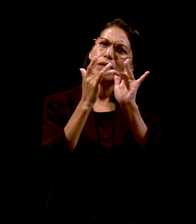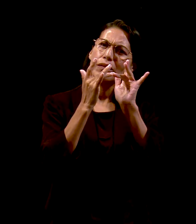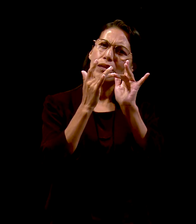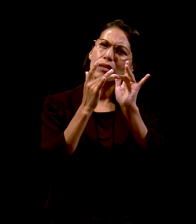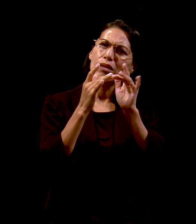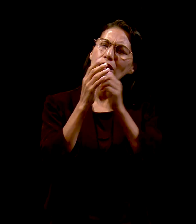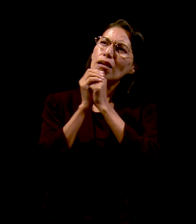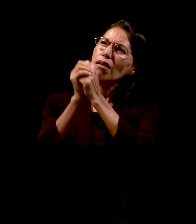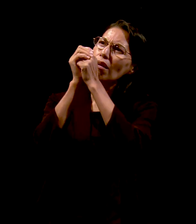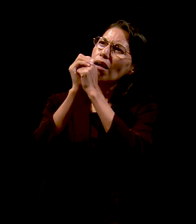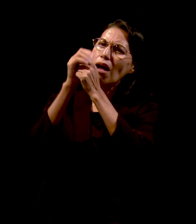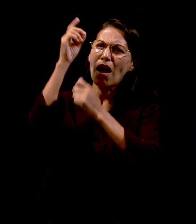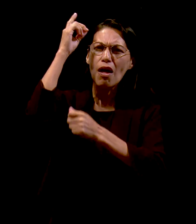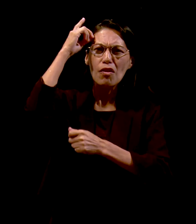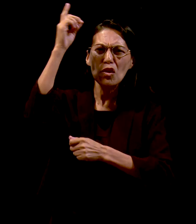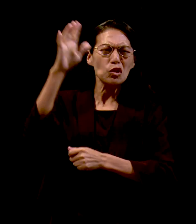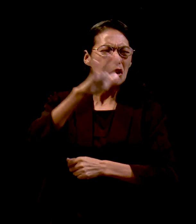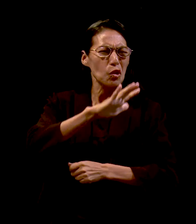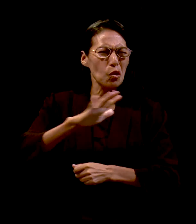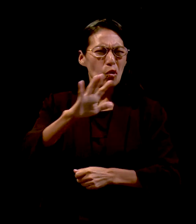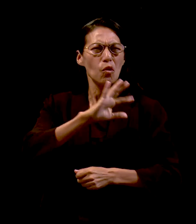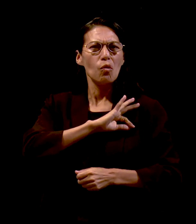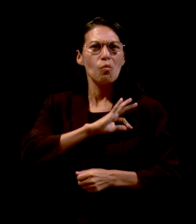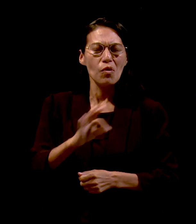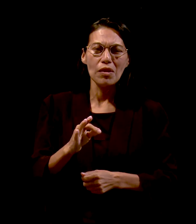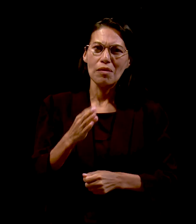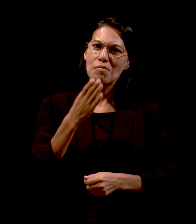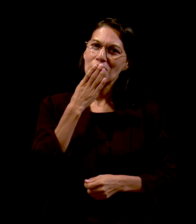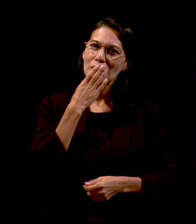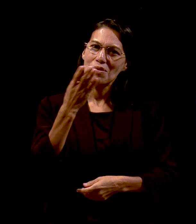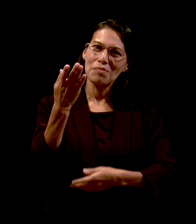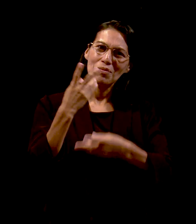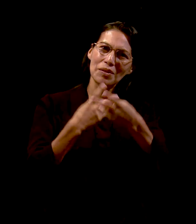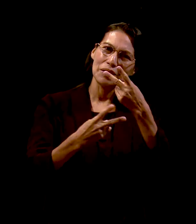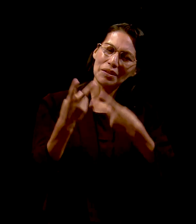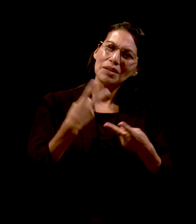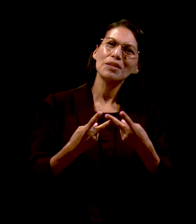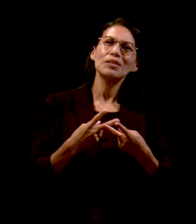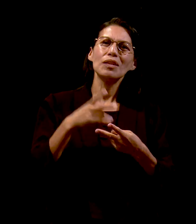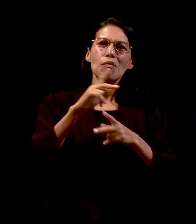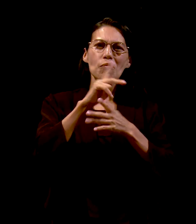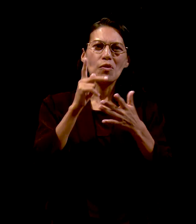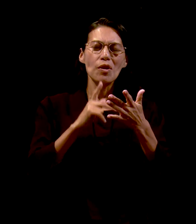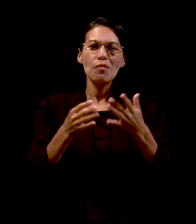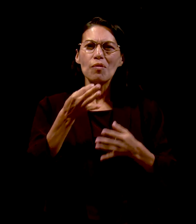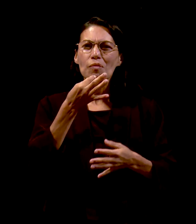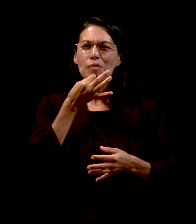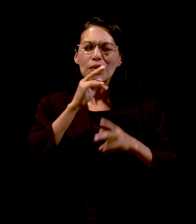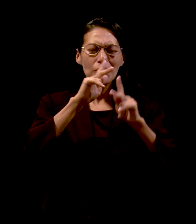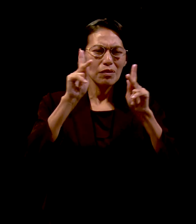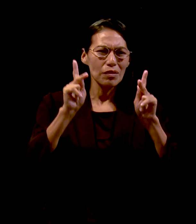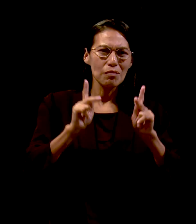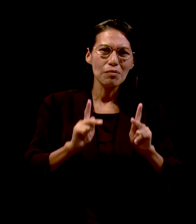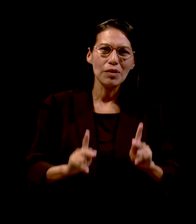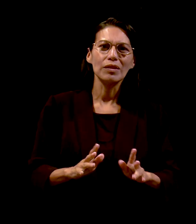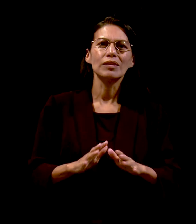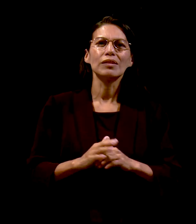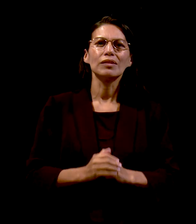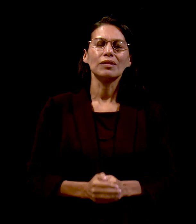a dios el dios de lo imposible bienvenidos al programa un momento de